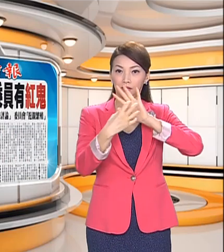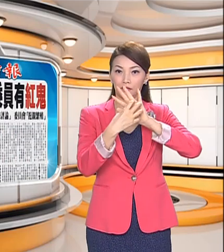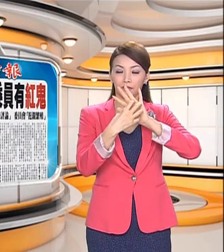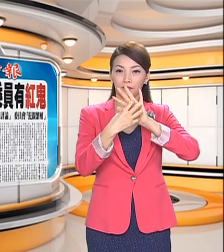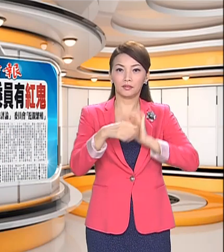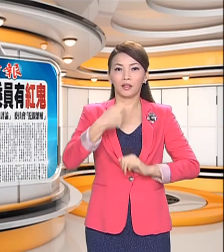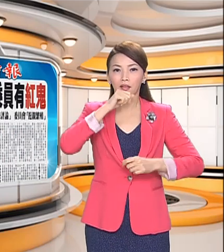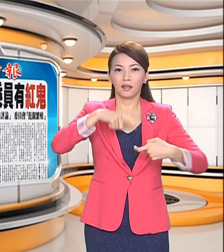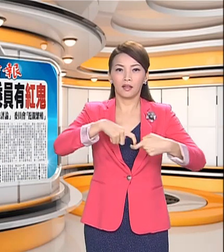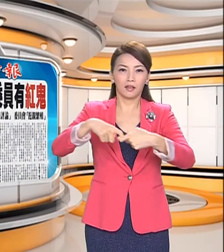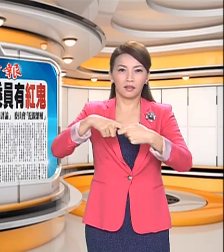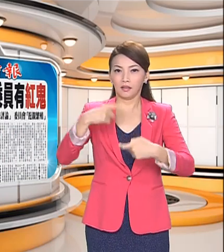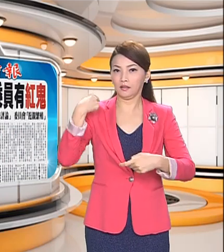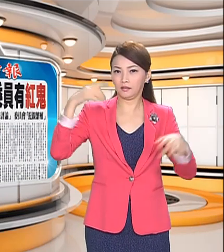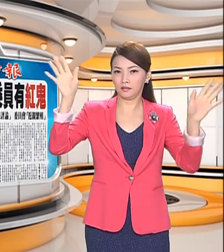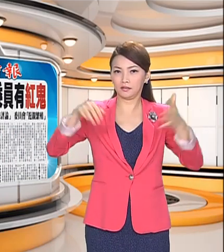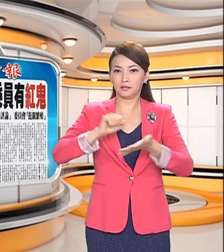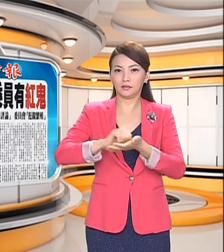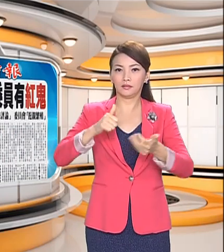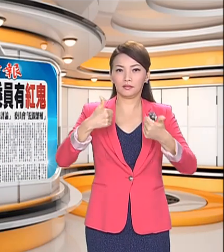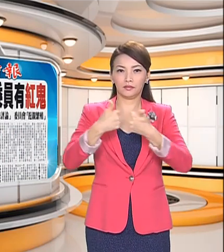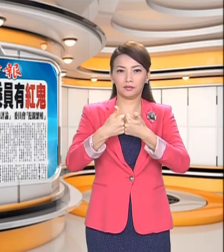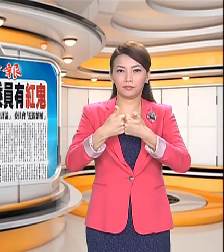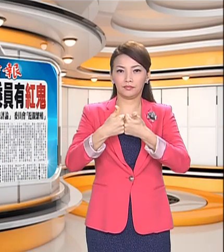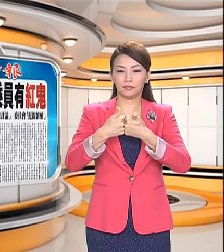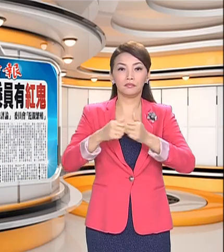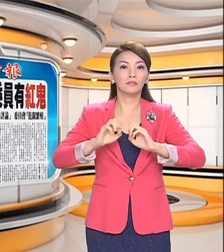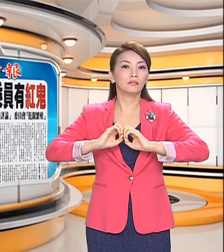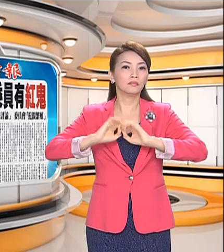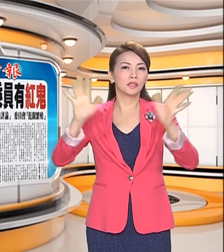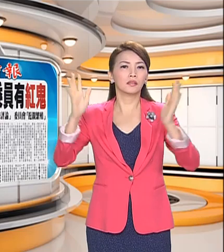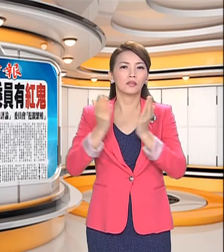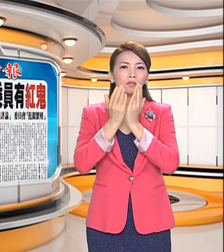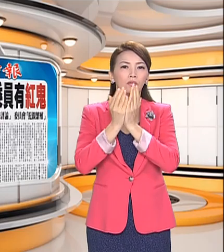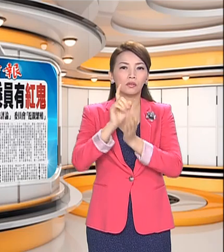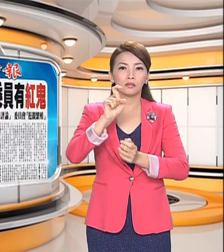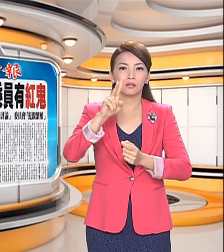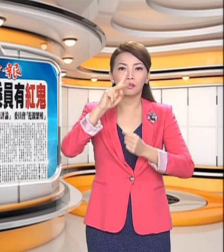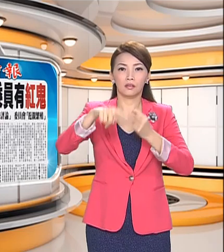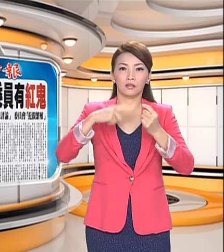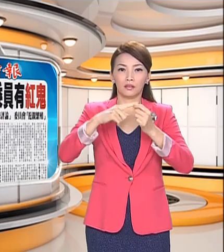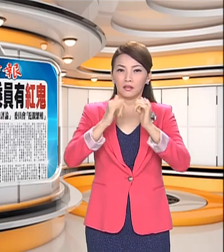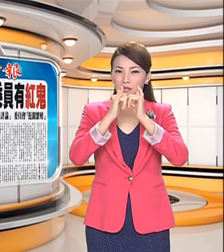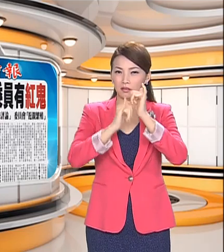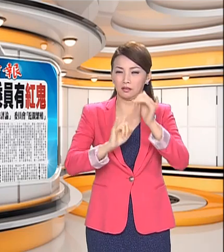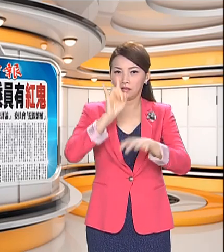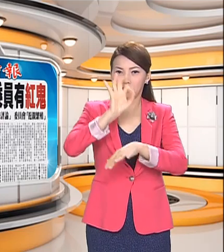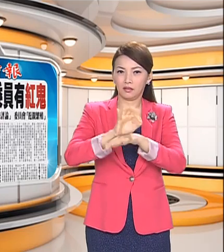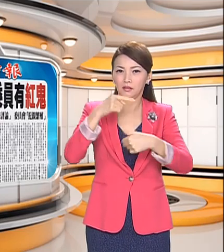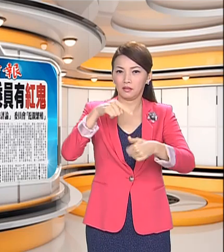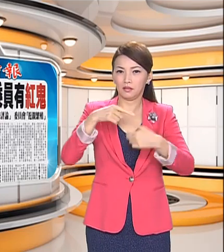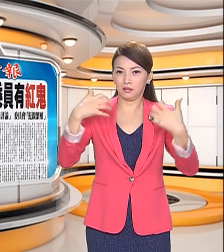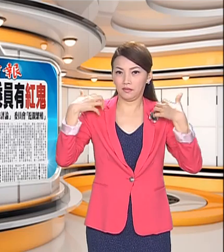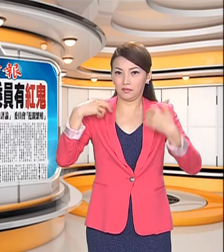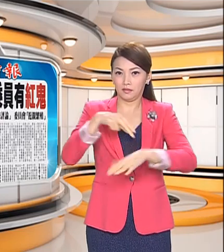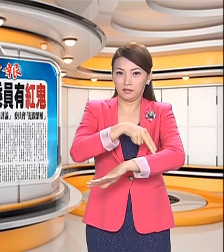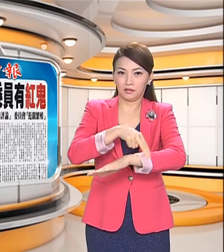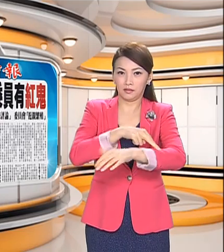是，台联昨天召开了记者会，指出12年国教历史课纲委员